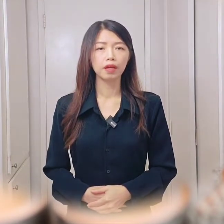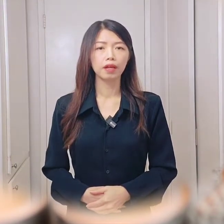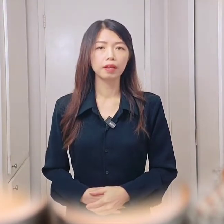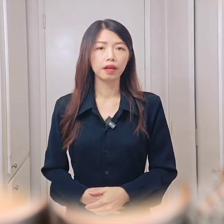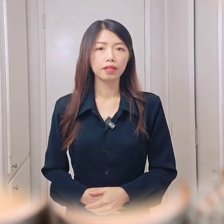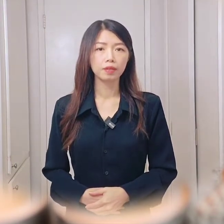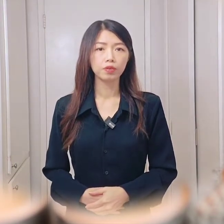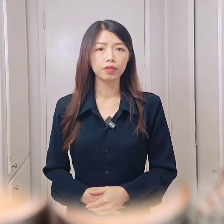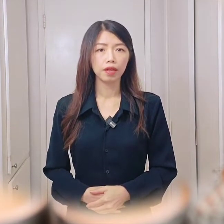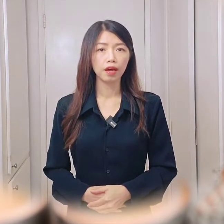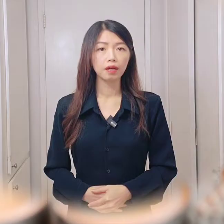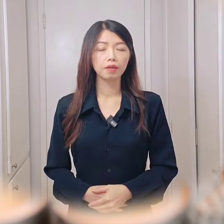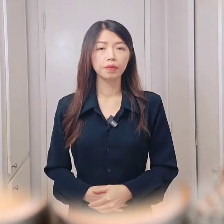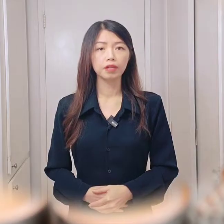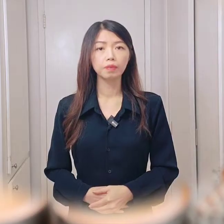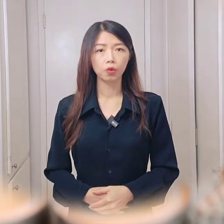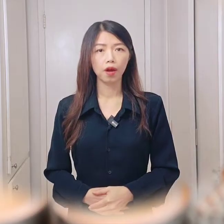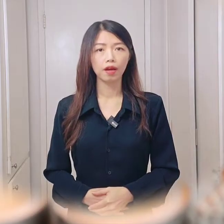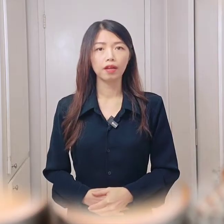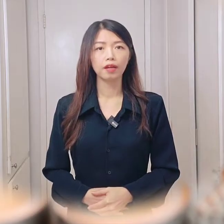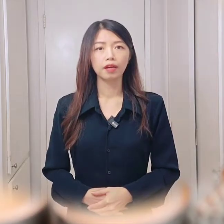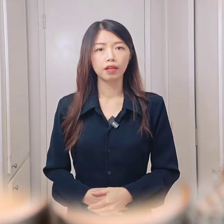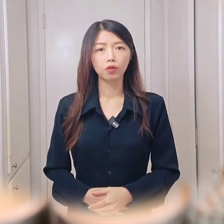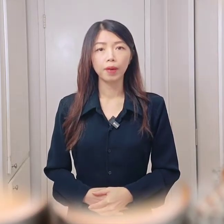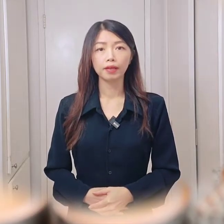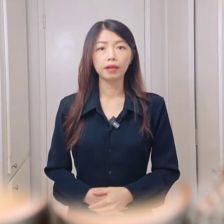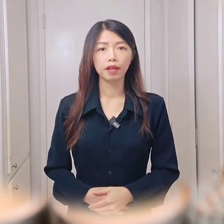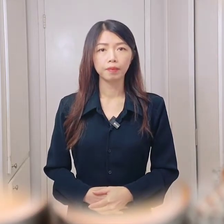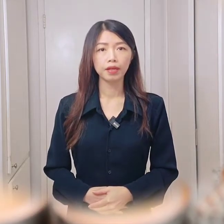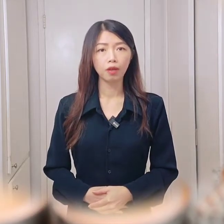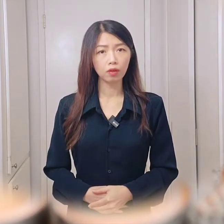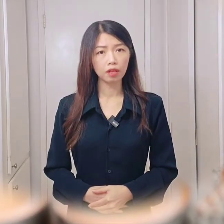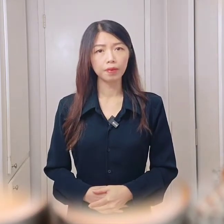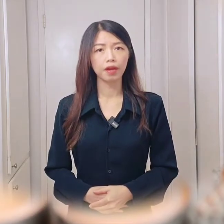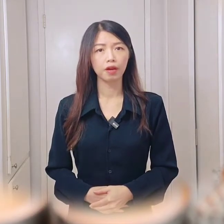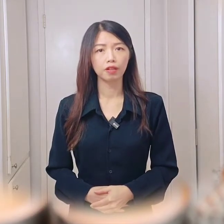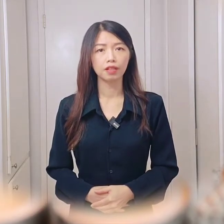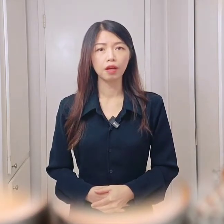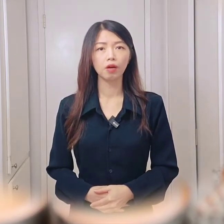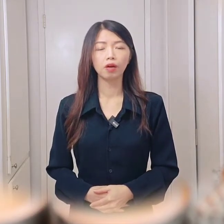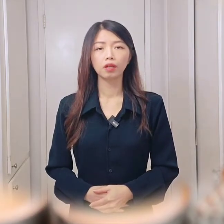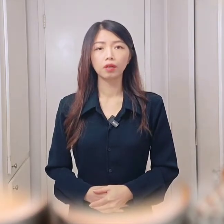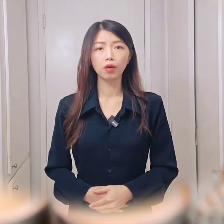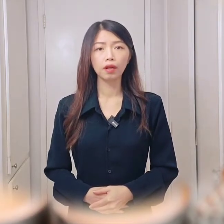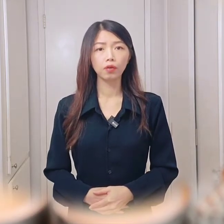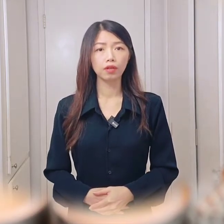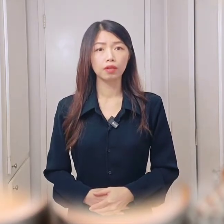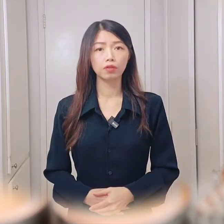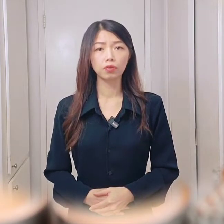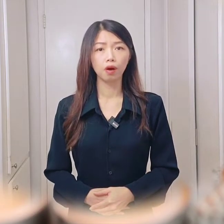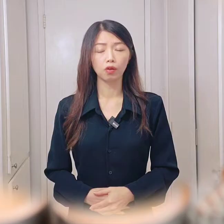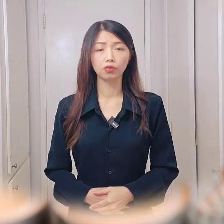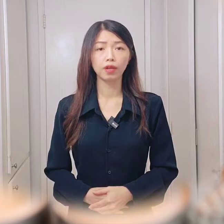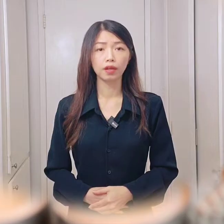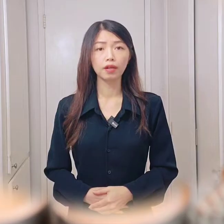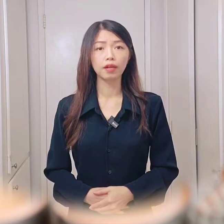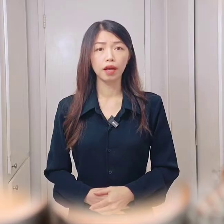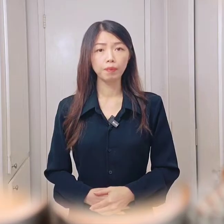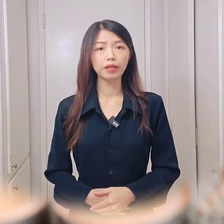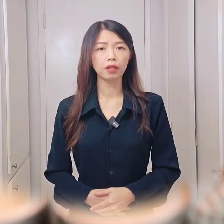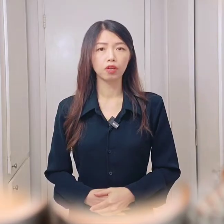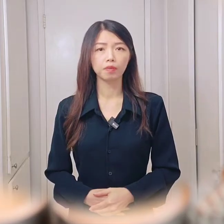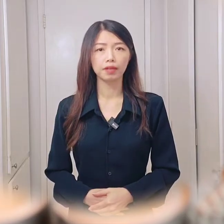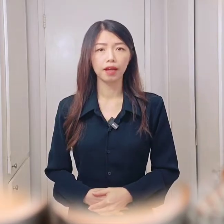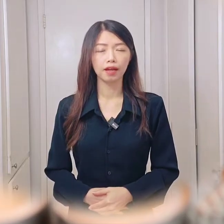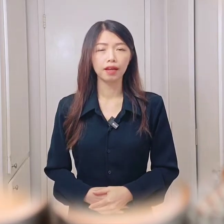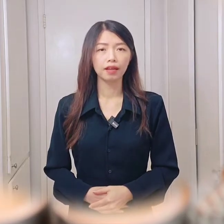베들레헴은 일단 지문자 비읍과 그리고 베들레헴이 떡집이에요. 그래서 떡이라고 하는 뜻의 수어 두 개를